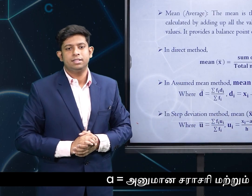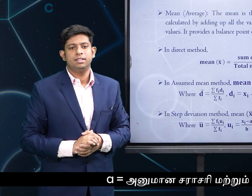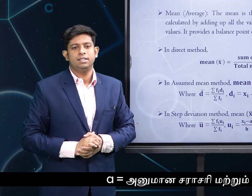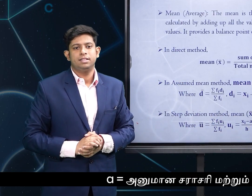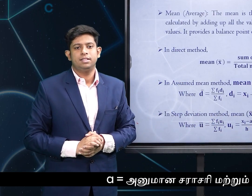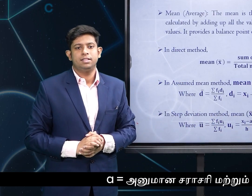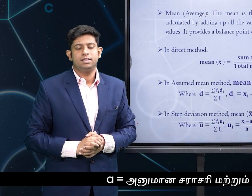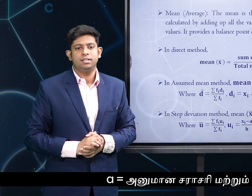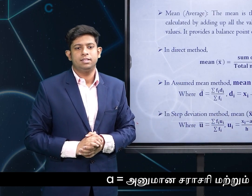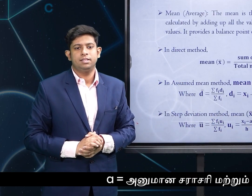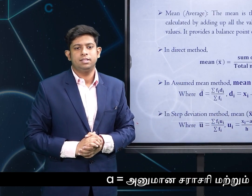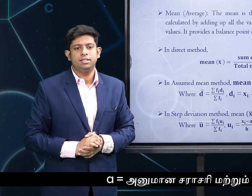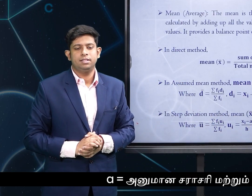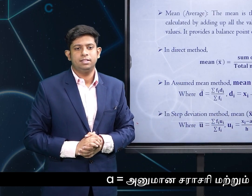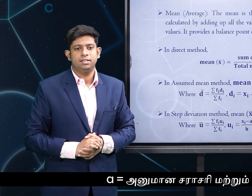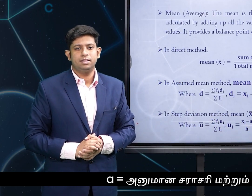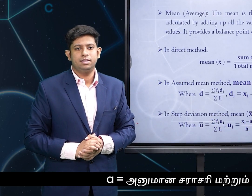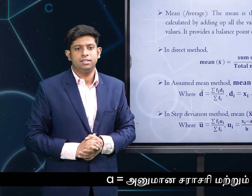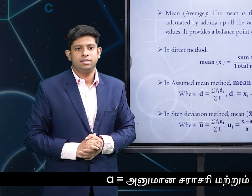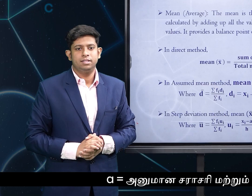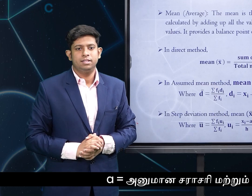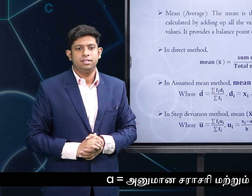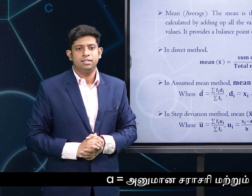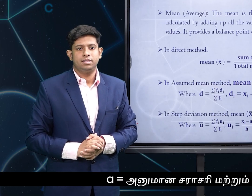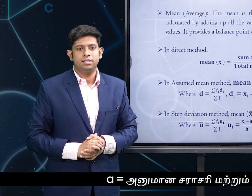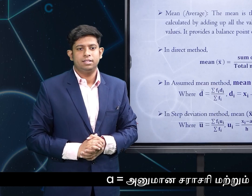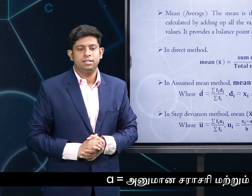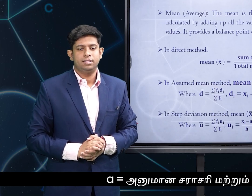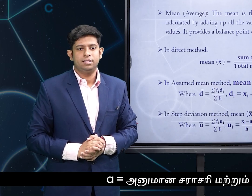ஏ ஈடு அனுமான சராசரி மற்றும் எச் ஈடு வர்க்க அளவு.